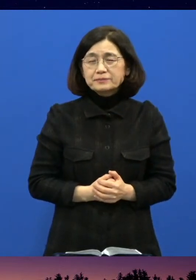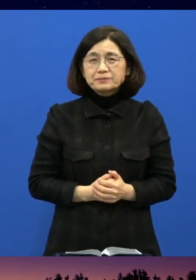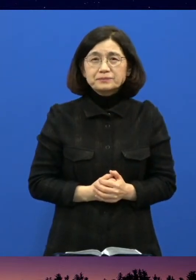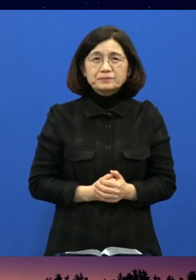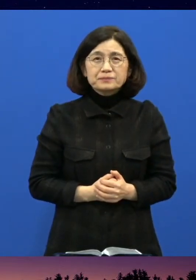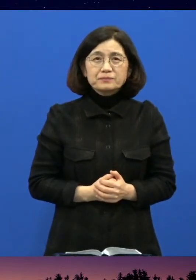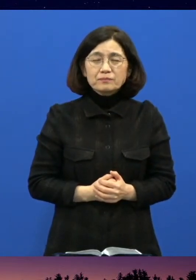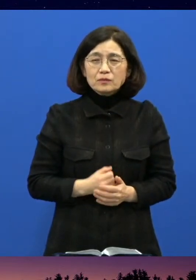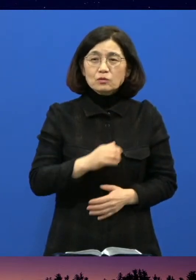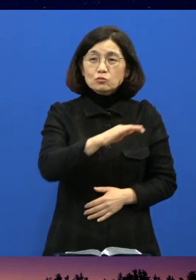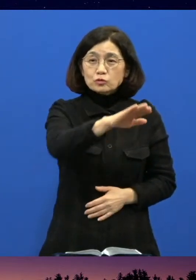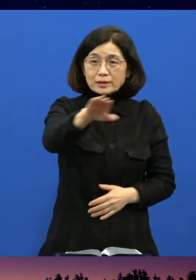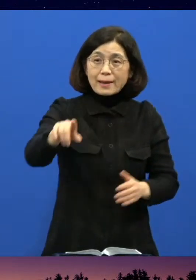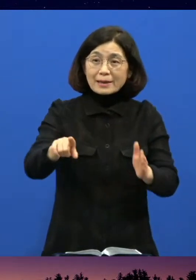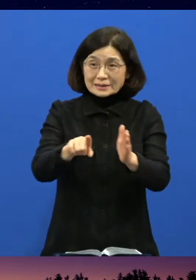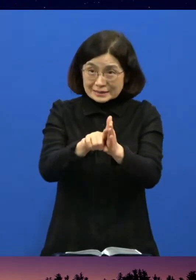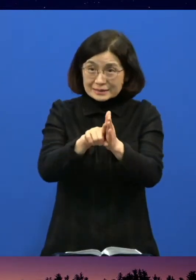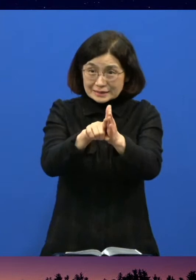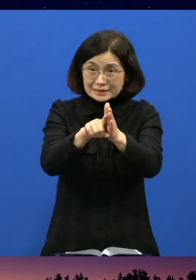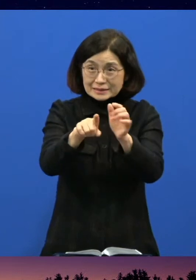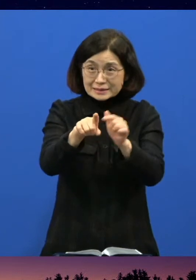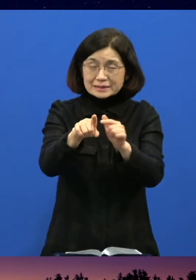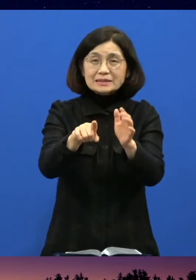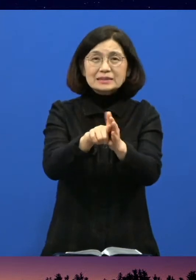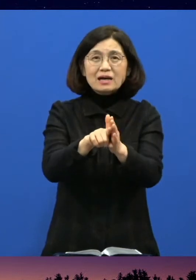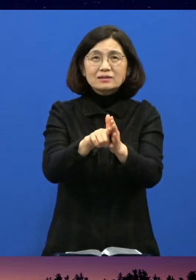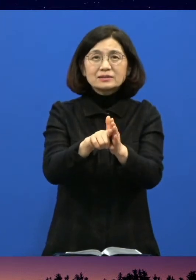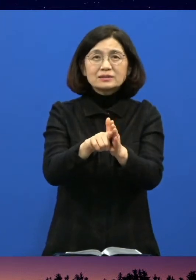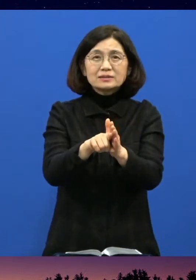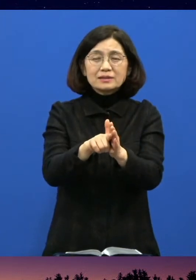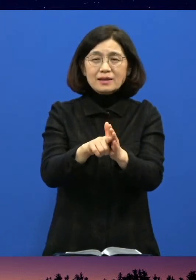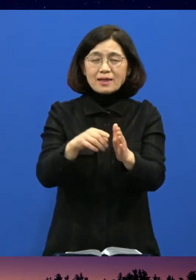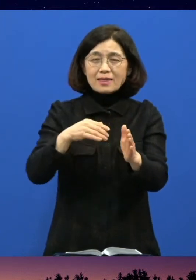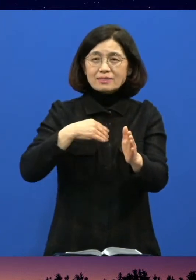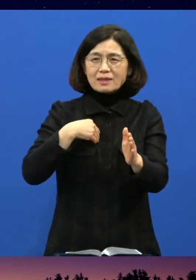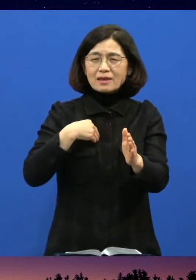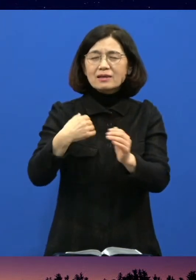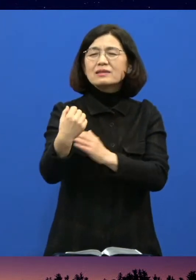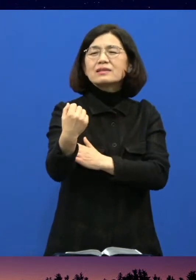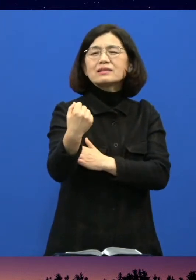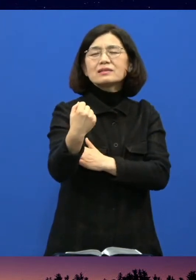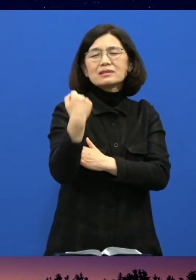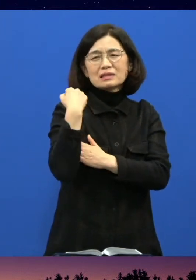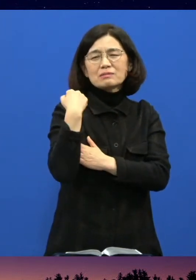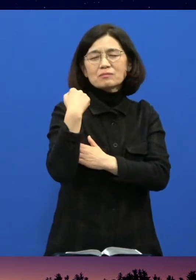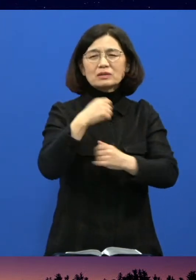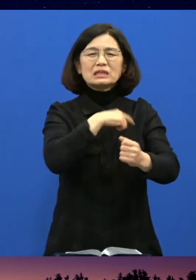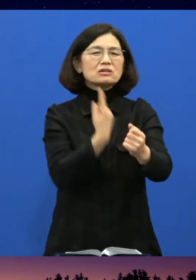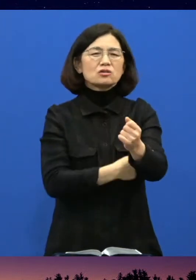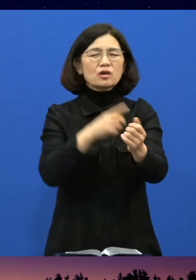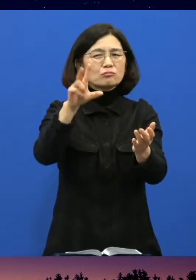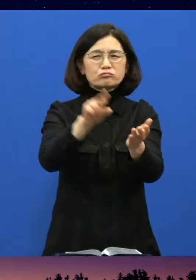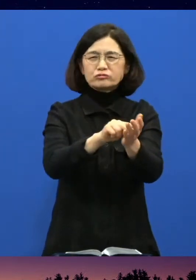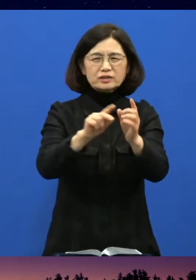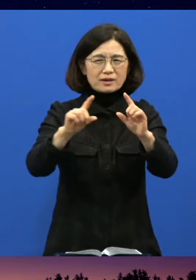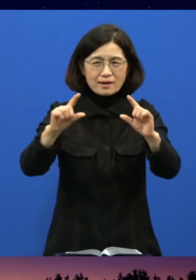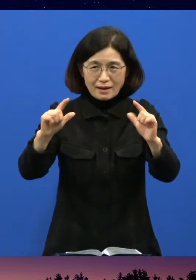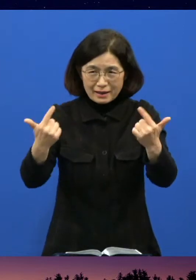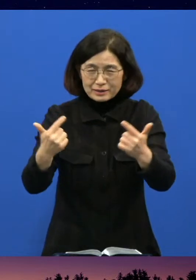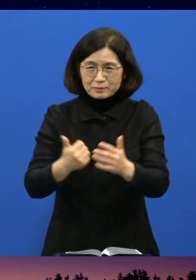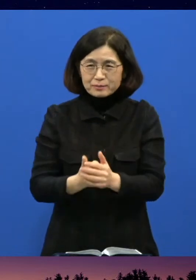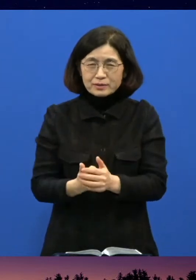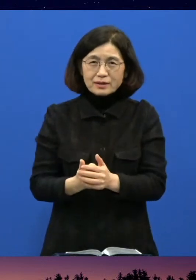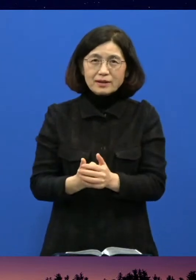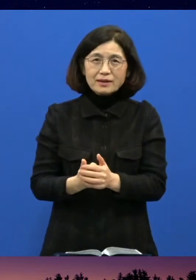여러분, 우리의 신앙은 우리의 실력이나 어떤 우리의 능력의 문제가 아니에요. 하나님이 보여주신 걸 본 사람들이 포기하지